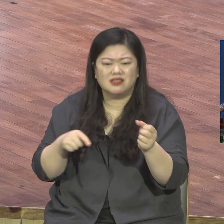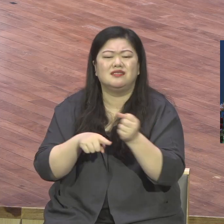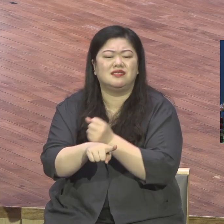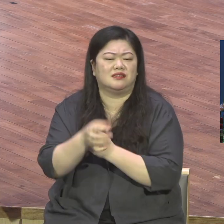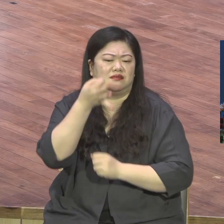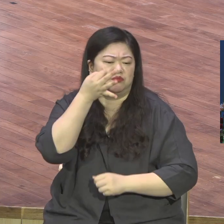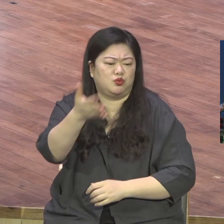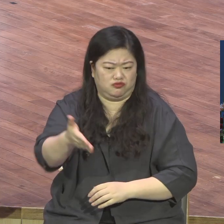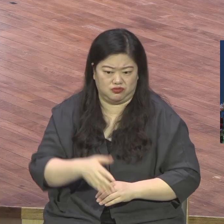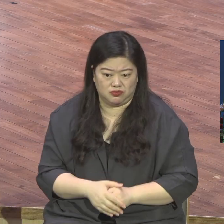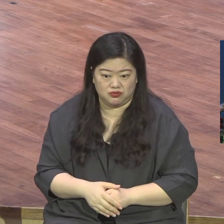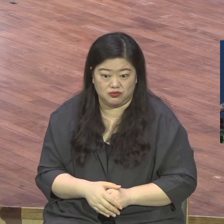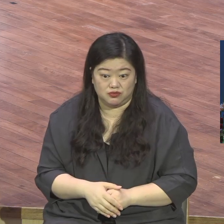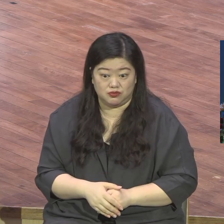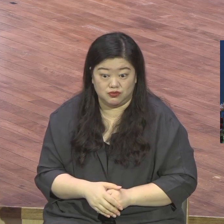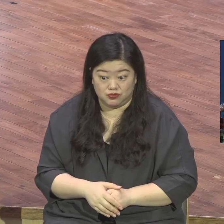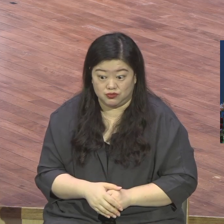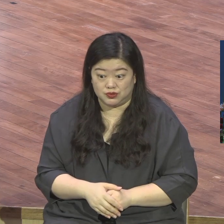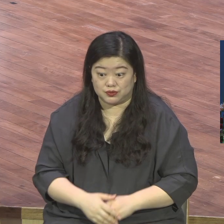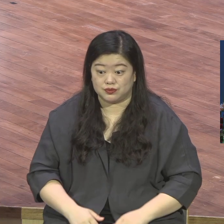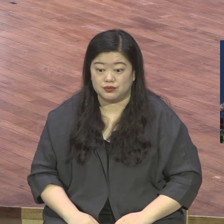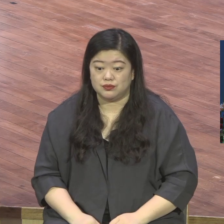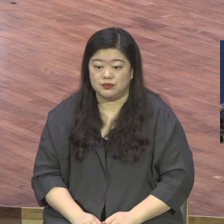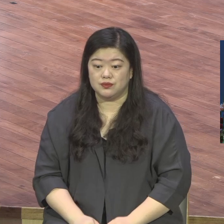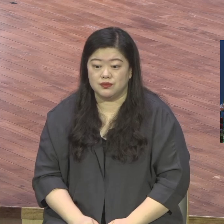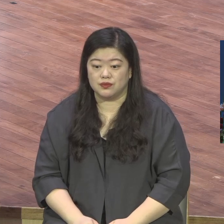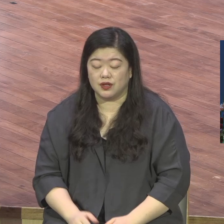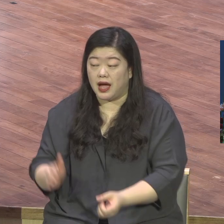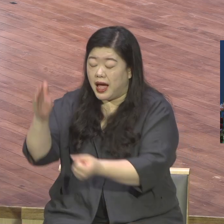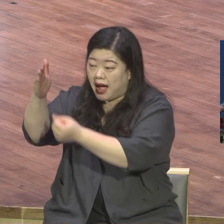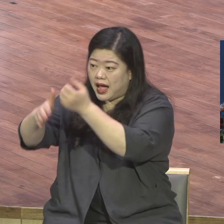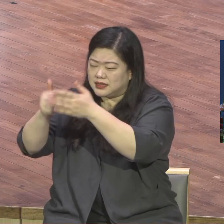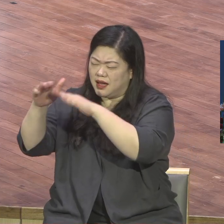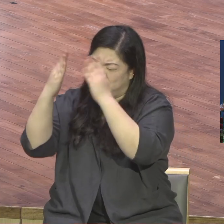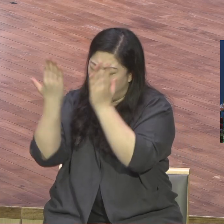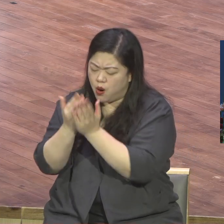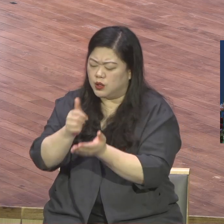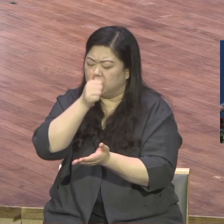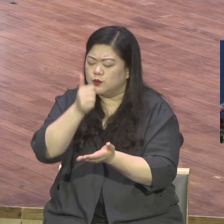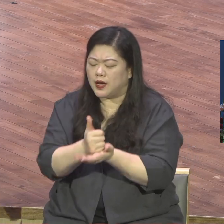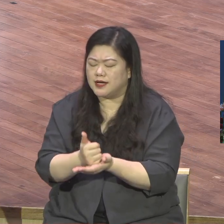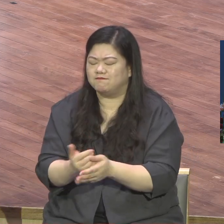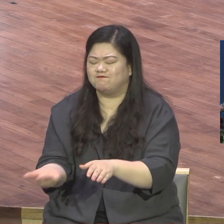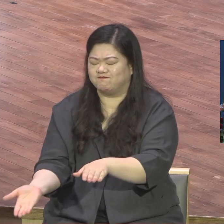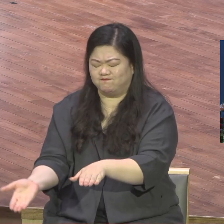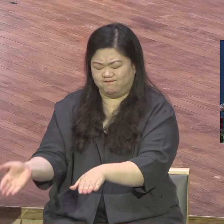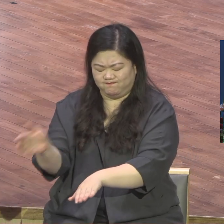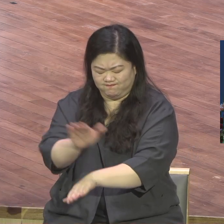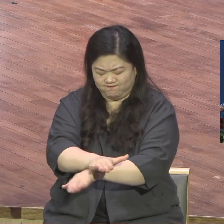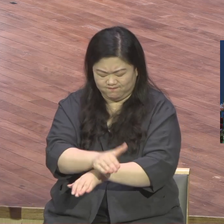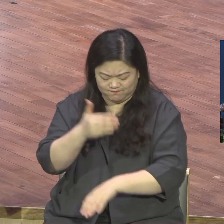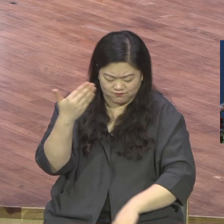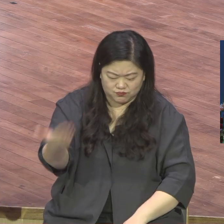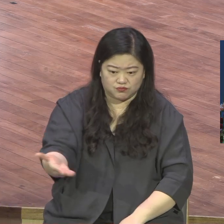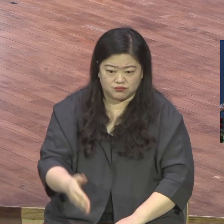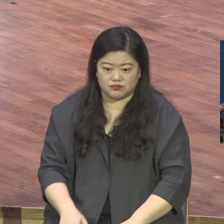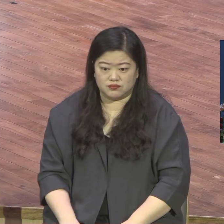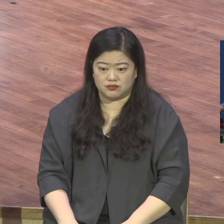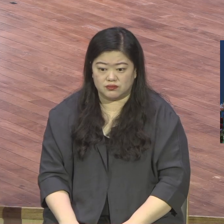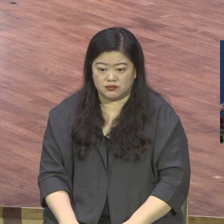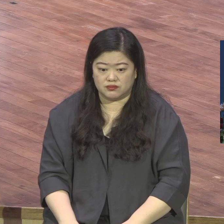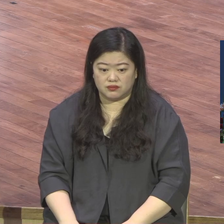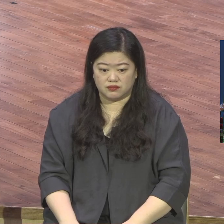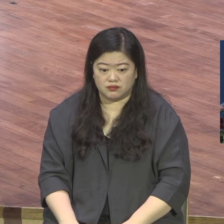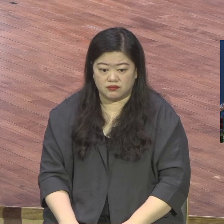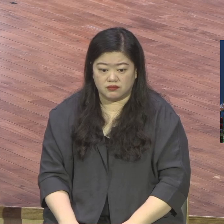모든 것을 덮어주신 하나님의 사랑 이거 알아야 돼요. 그래 덮어줘야 돼요. 여러분 덮어줘야